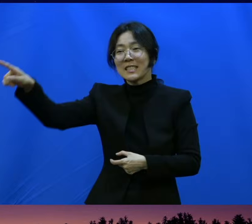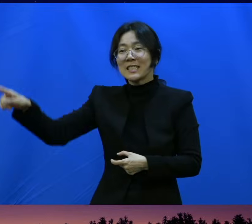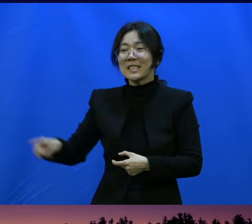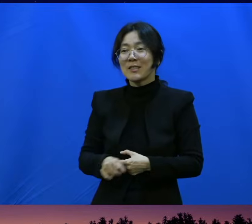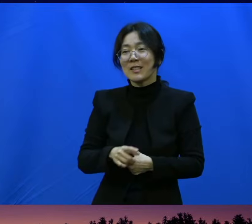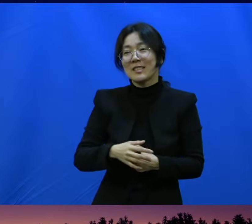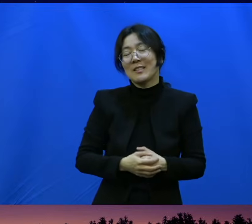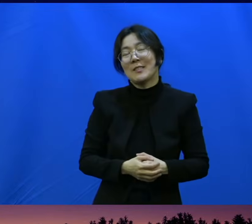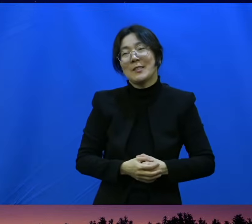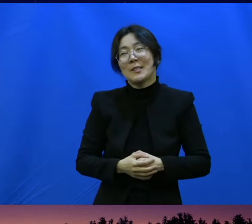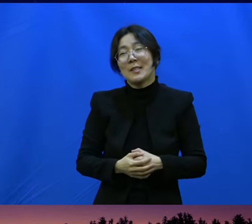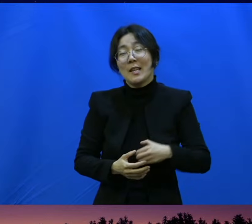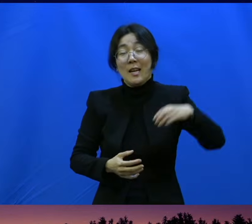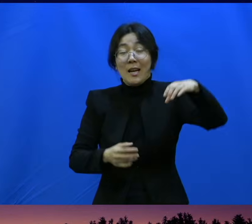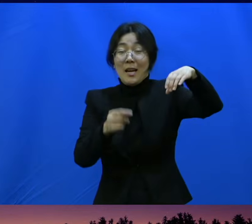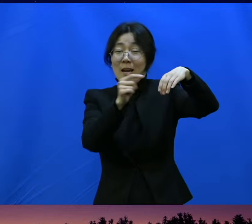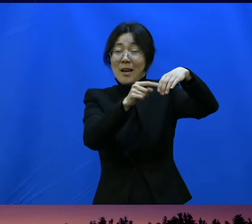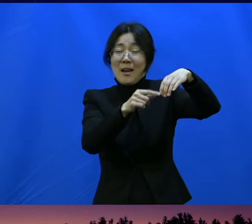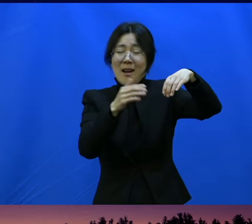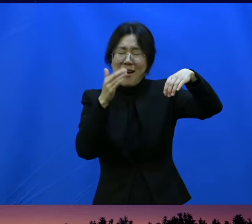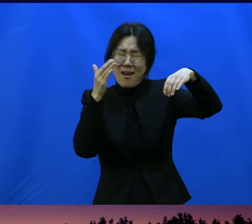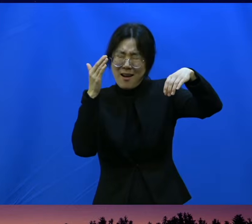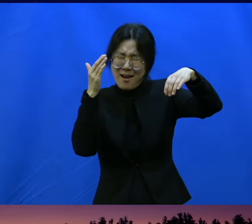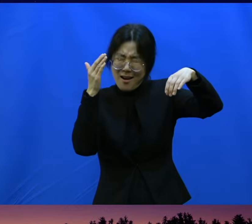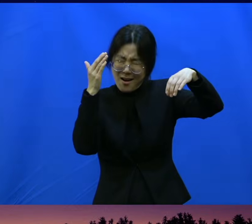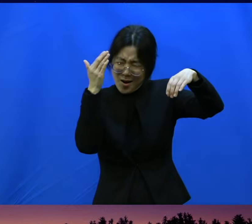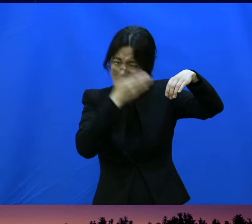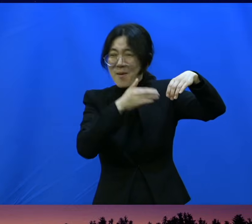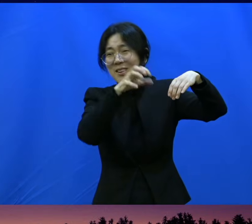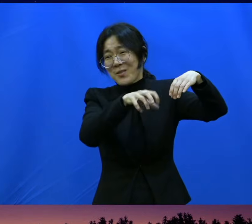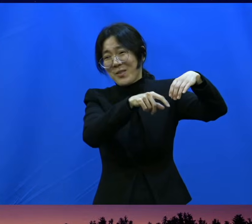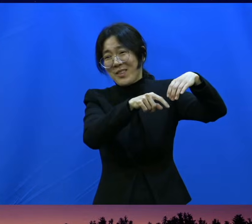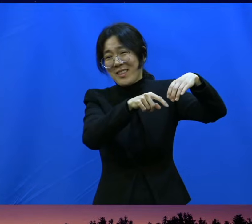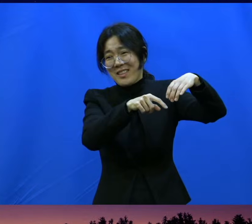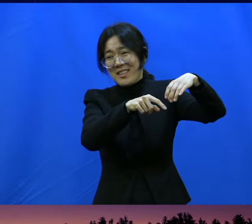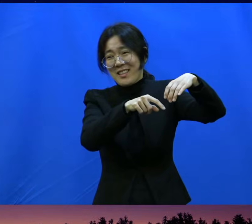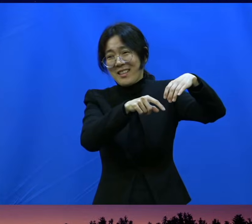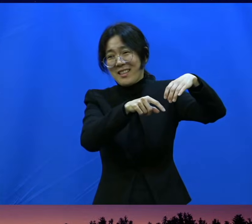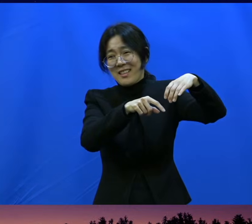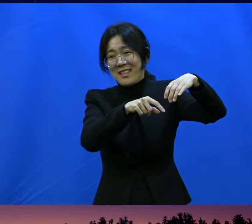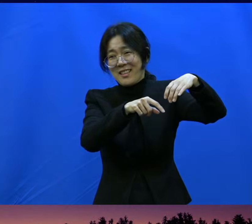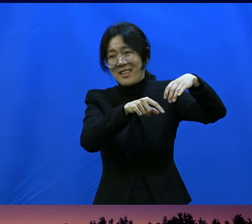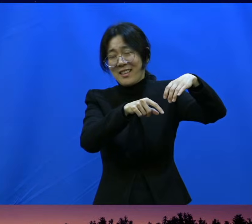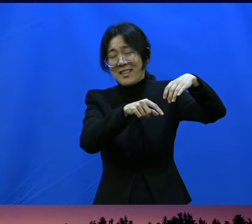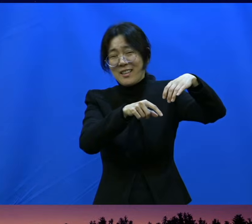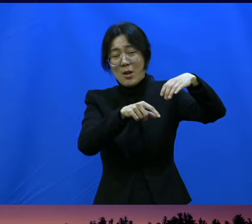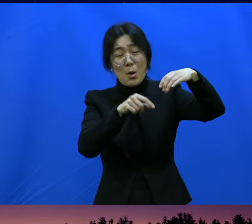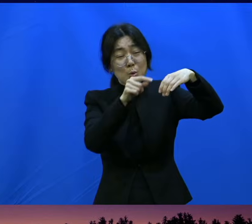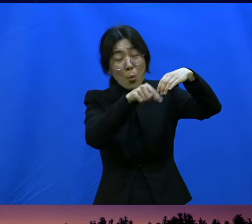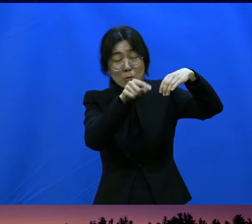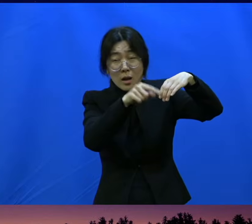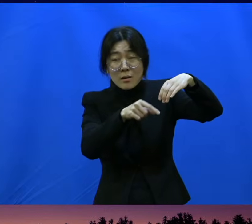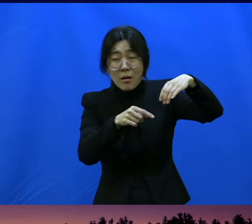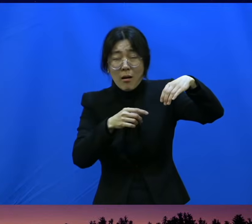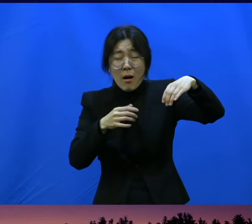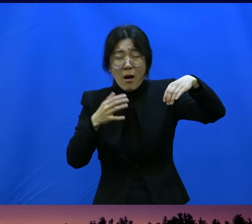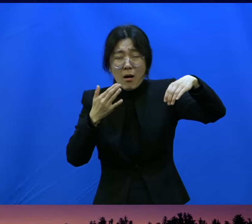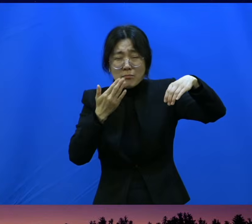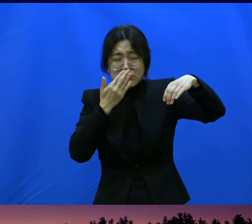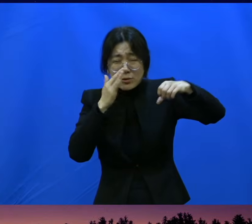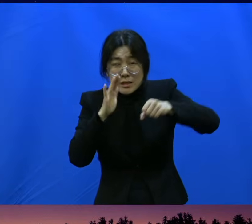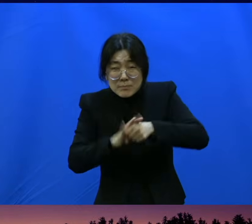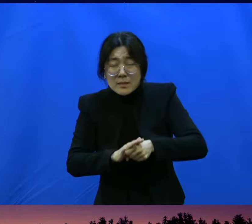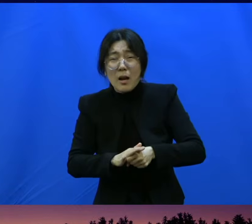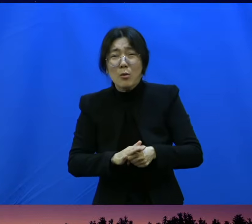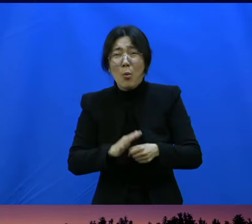곳입니까? 어두컴컴한 곳이에요. 다윗의 인생을 그대로 닮은 거잖아요. 어둡고 섭기차고 아무것도 보이지 않습니다. 인생의 가장 어두운